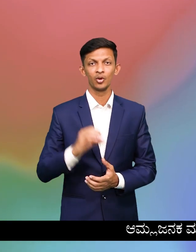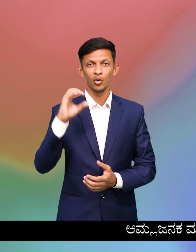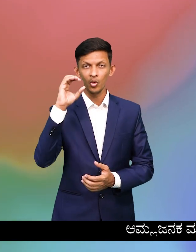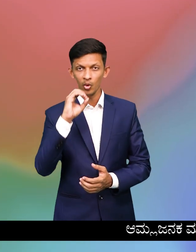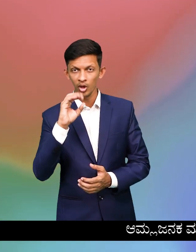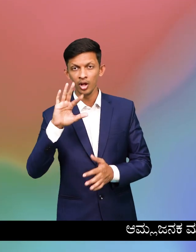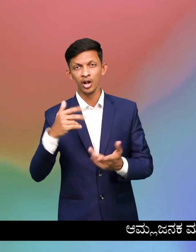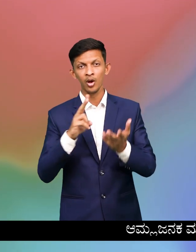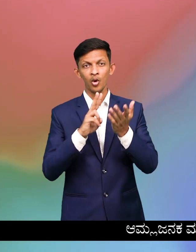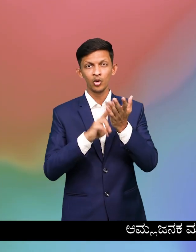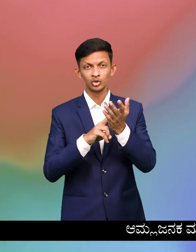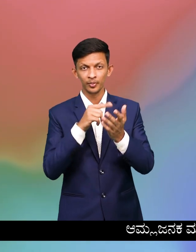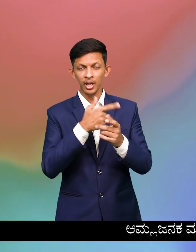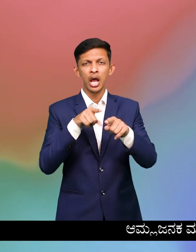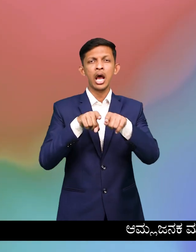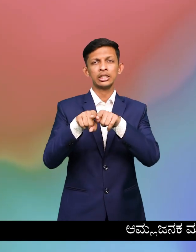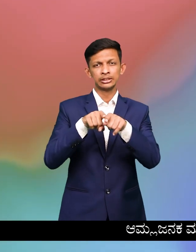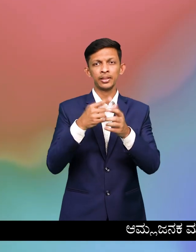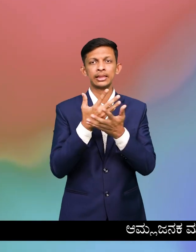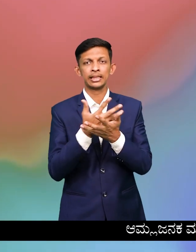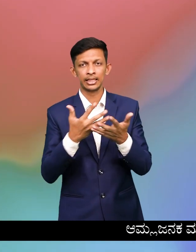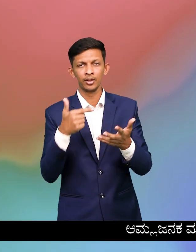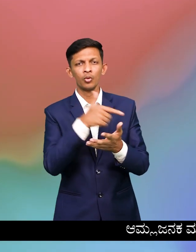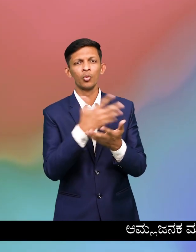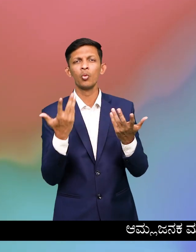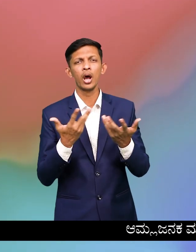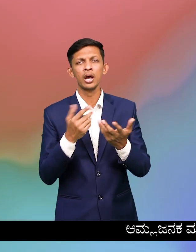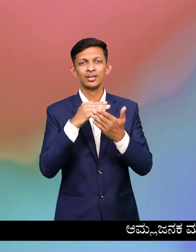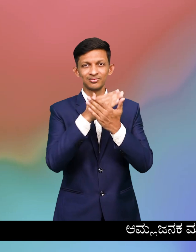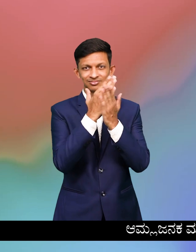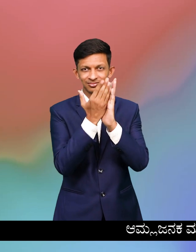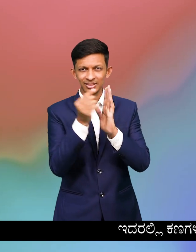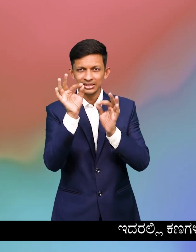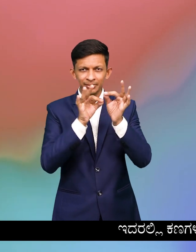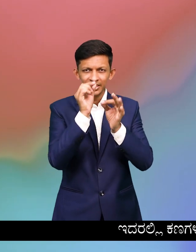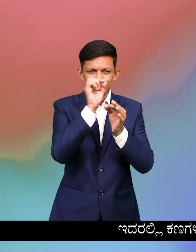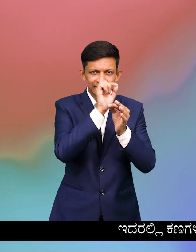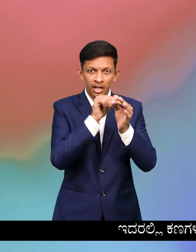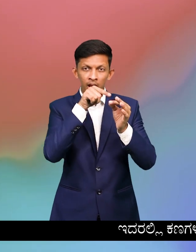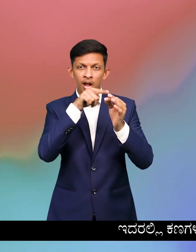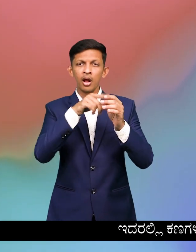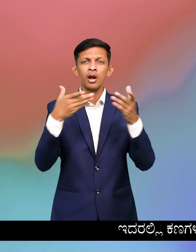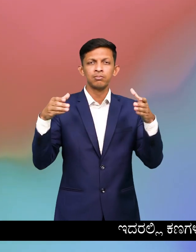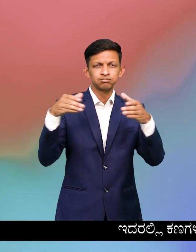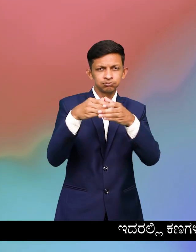ಆಮ್ಲಜನಕ ಮತ್ತು ಸಾರಜನಕವು ಪದಾರ್ಥಗಳ ಉದಾಹರಣೆಗಳಾಗಿವೆ. ಇದರಲ್ಲಿ ಕಣಗಳು ಎರಡೂ